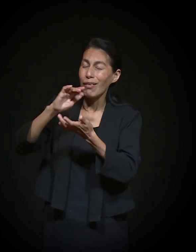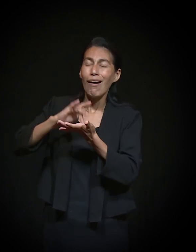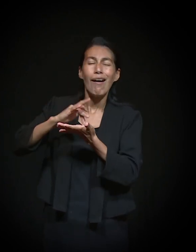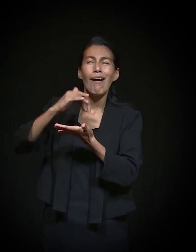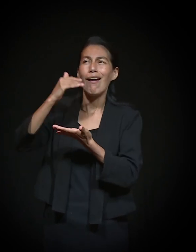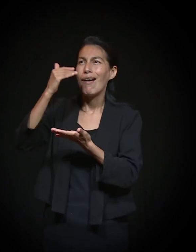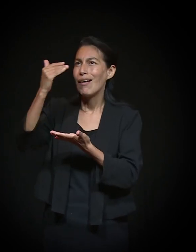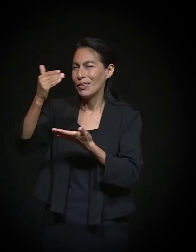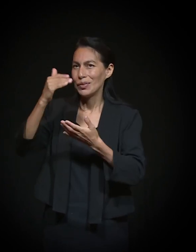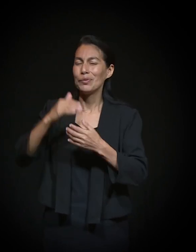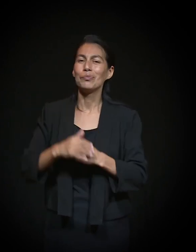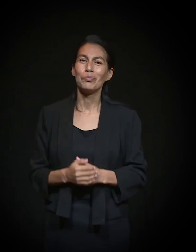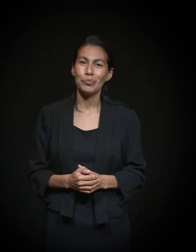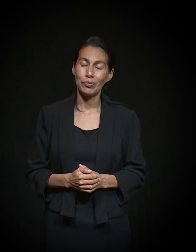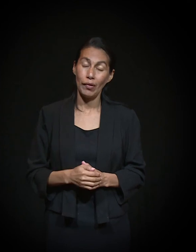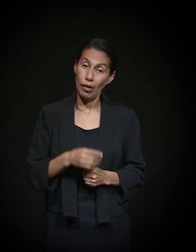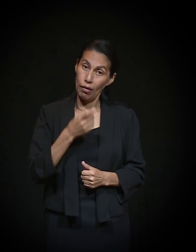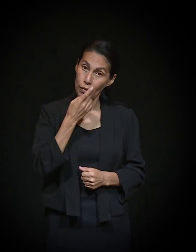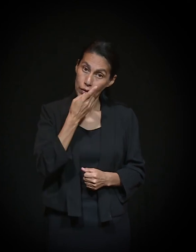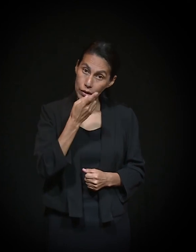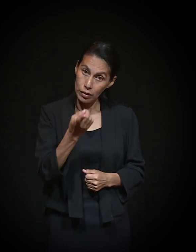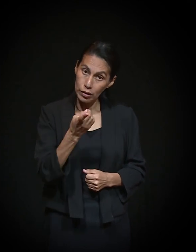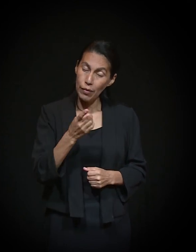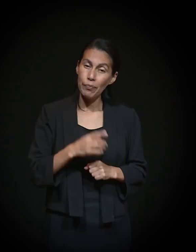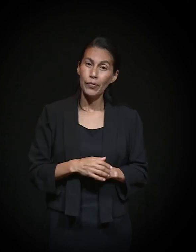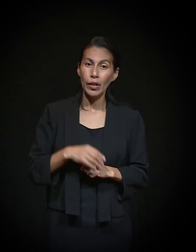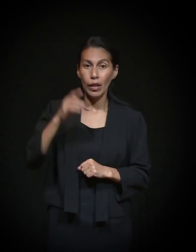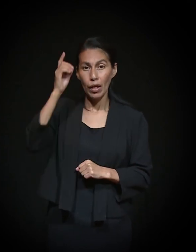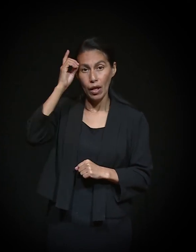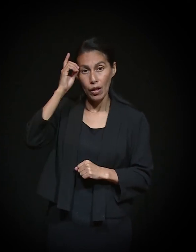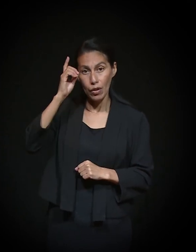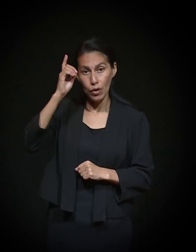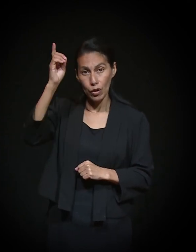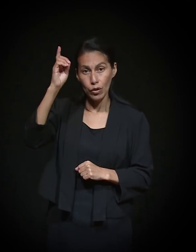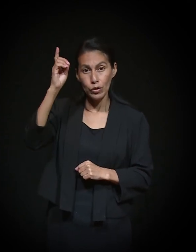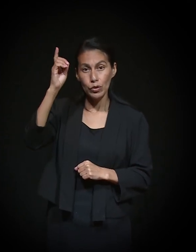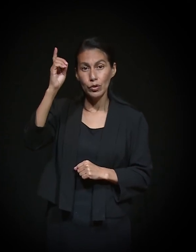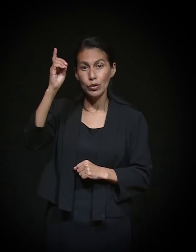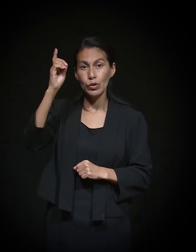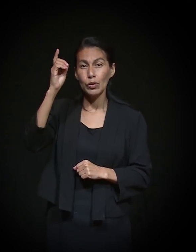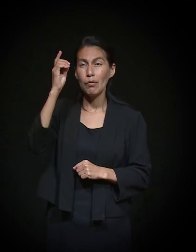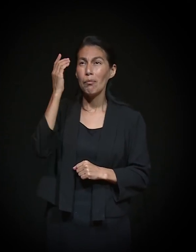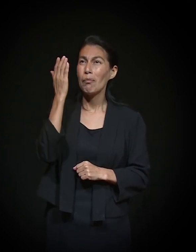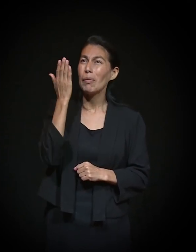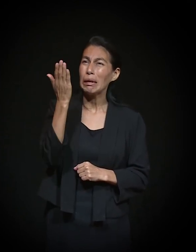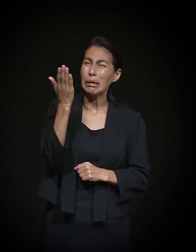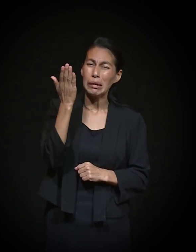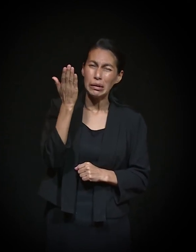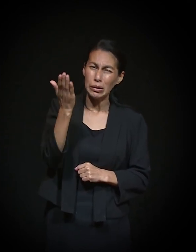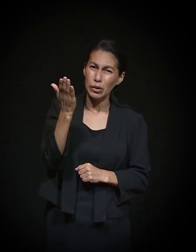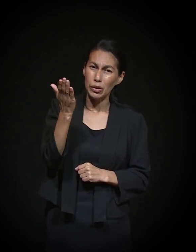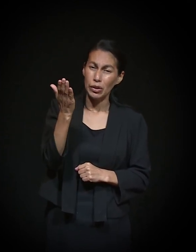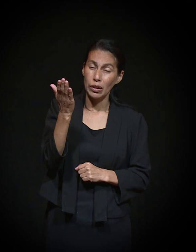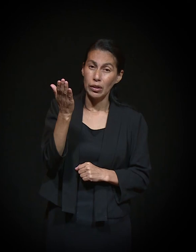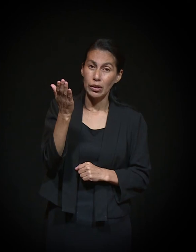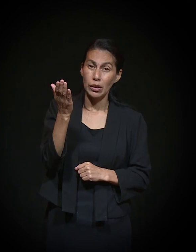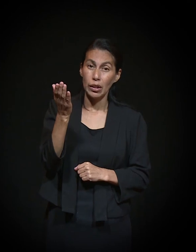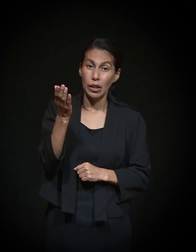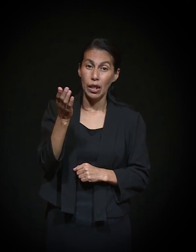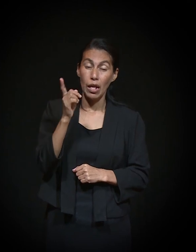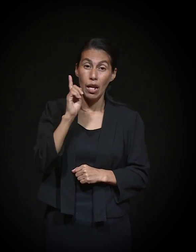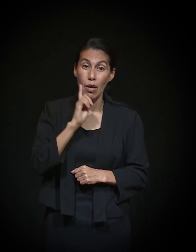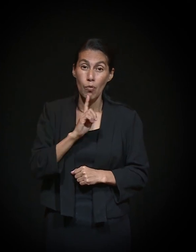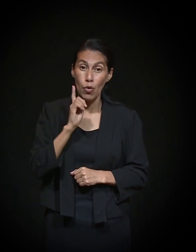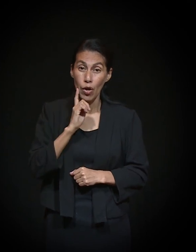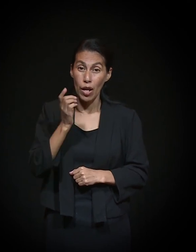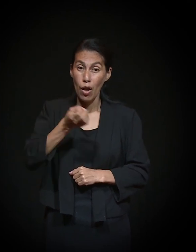bendiciones. Y también comparte que Dios le conceda las peticiones que las